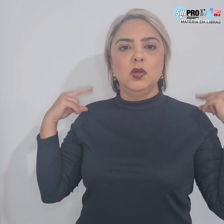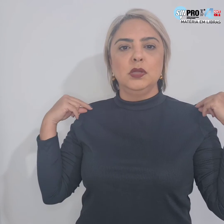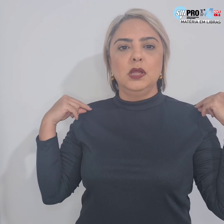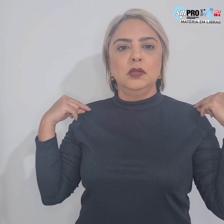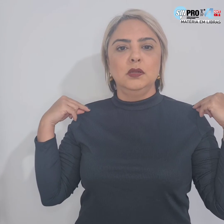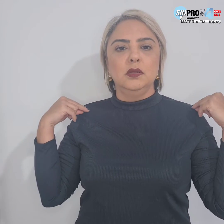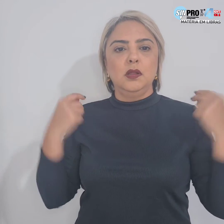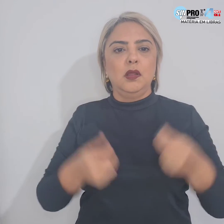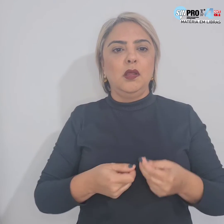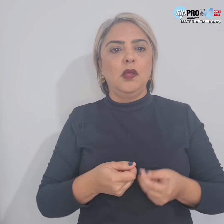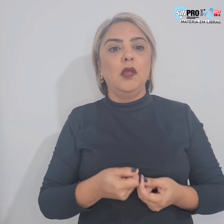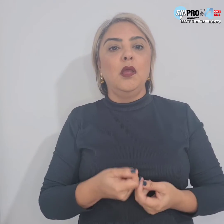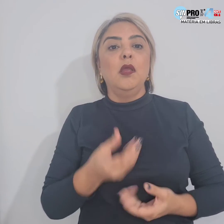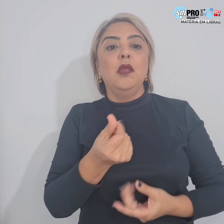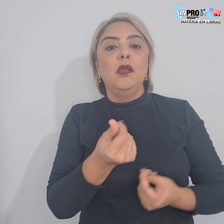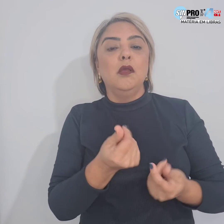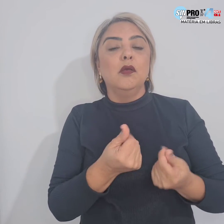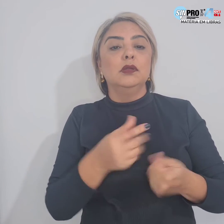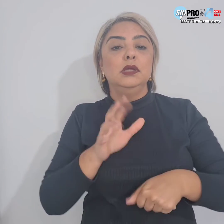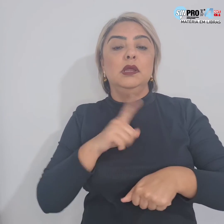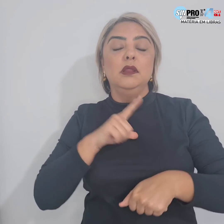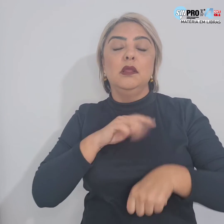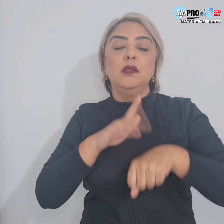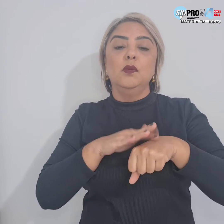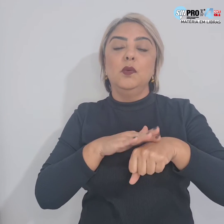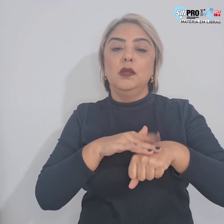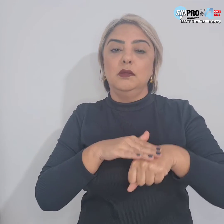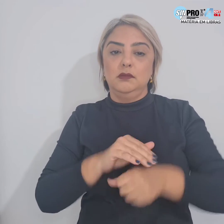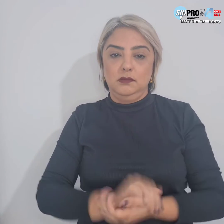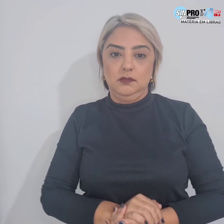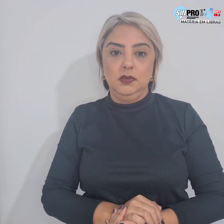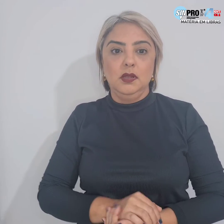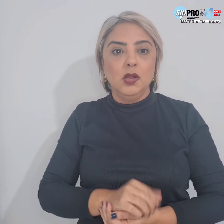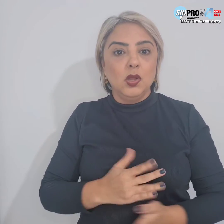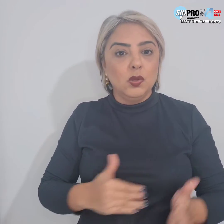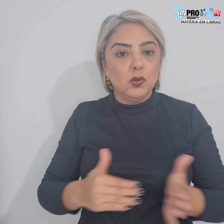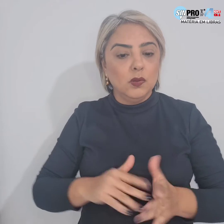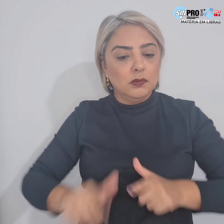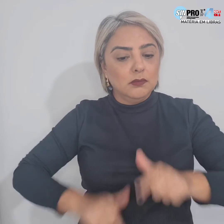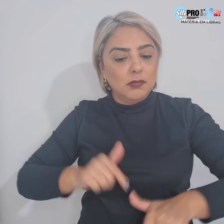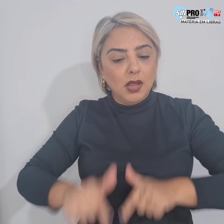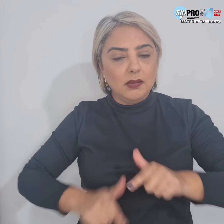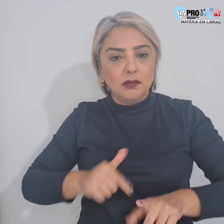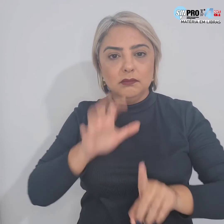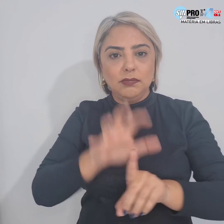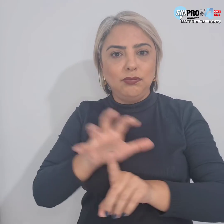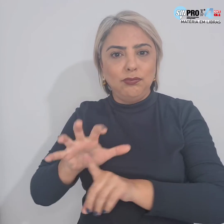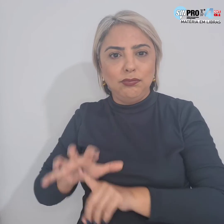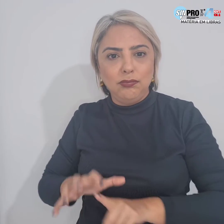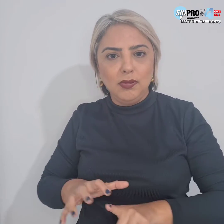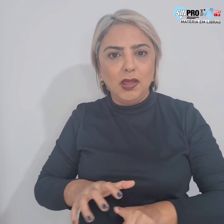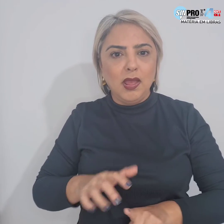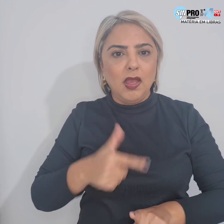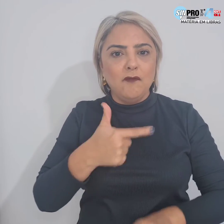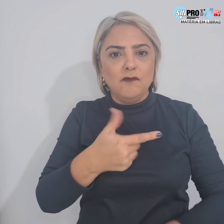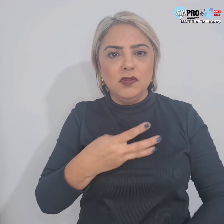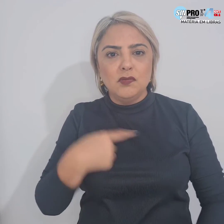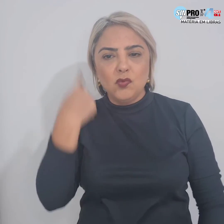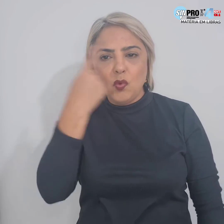cobradores com comorbidades. São trabalhadores que estão expostos 24 horas à